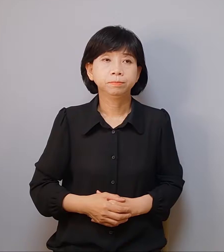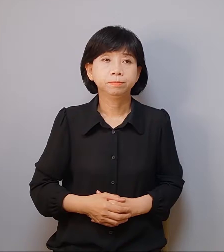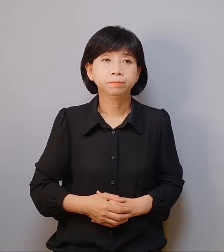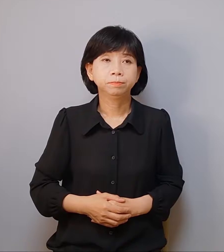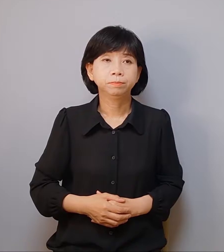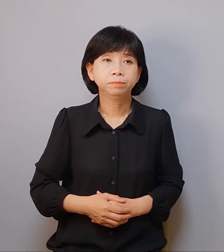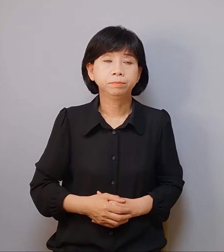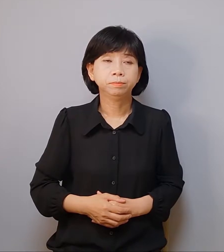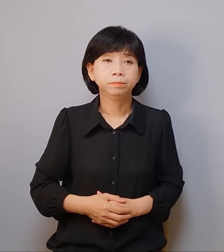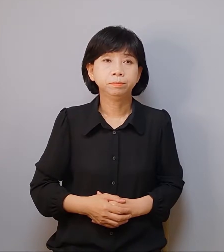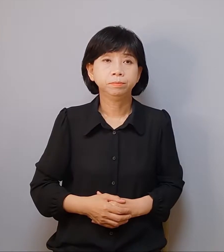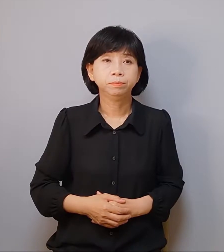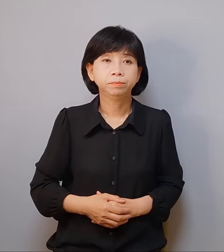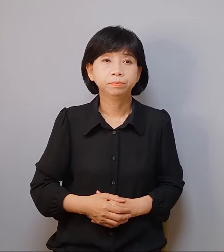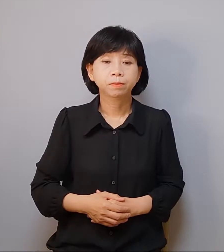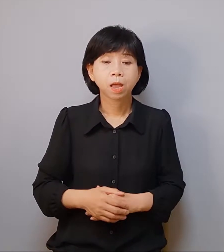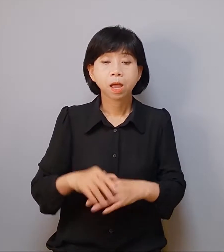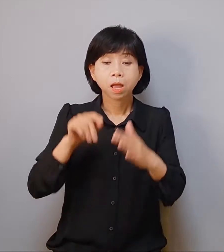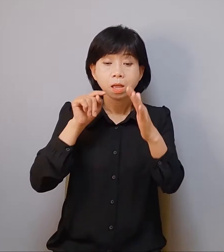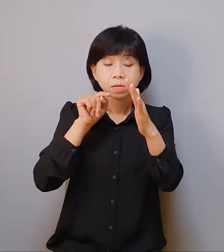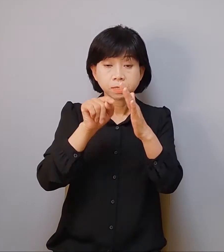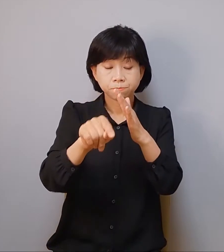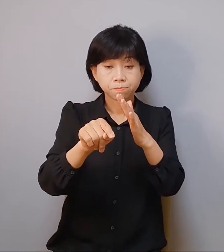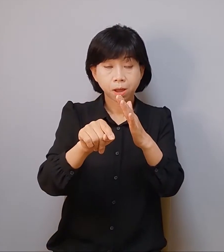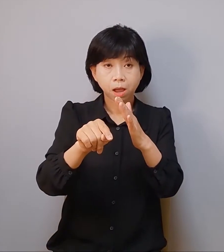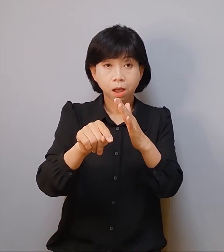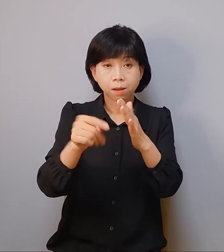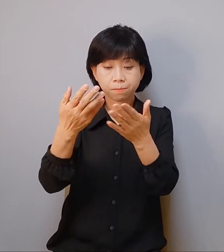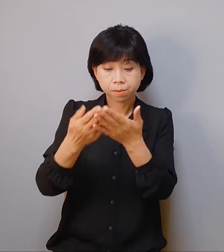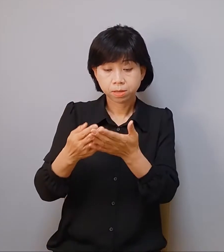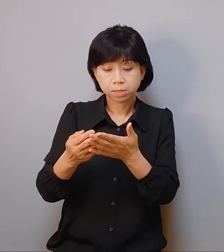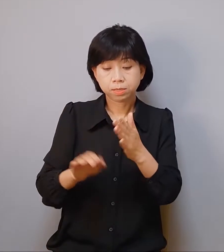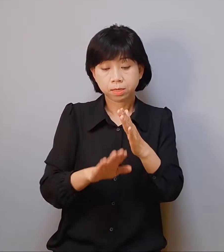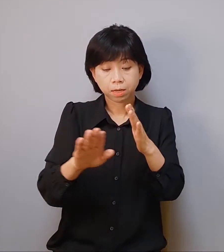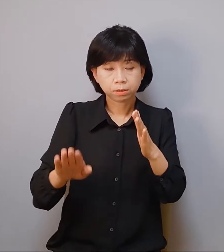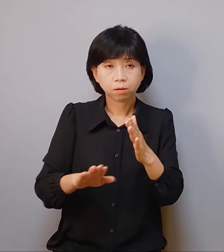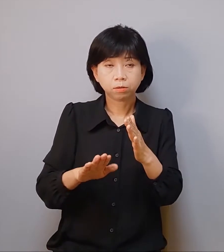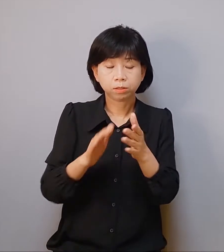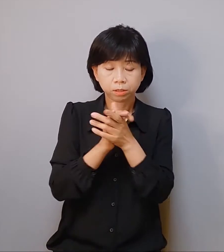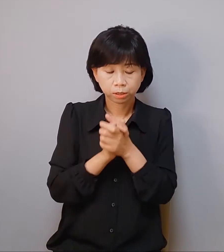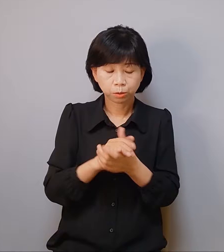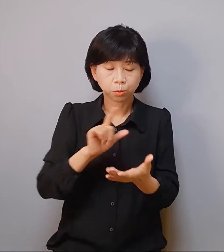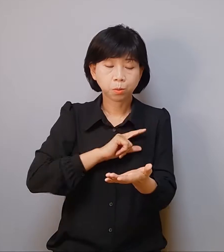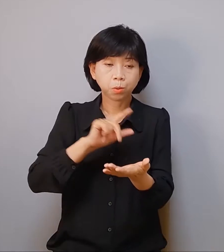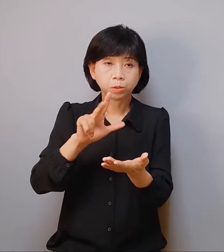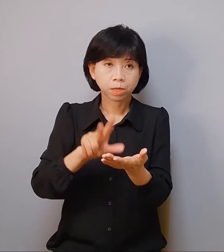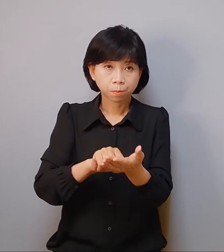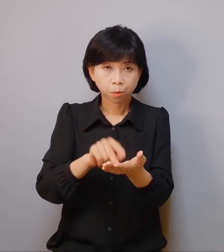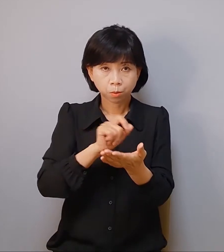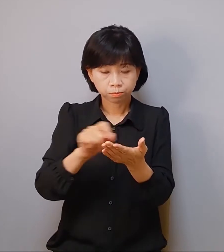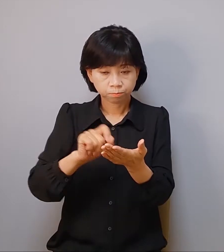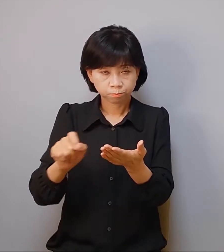신방받는 가정은 기도카드를 준비하시고 사랑홀로 오시기 바랍니다.